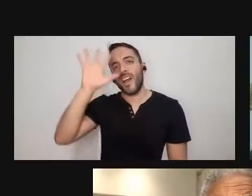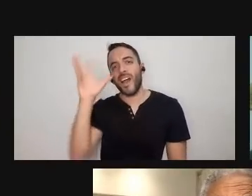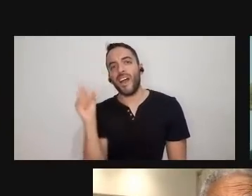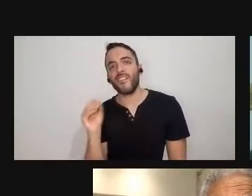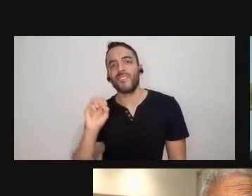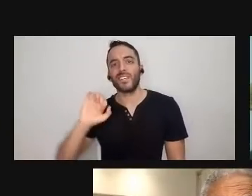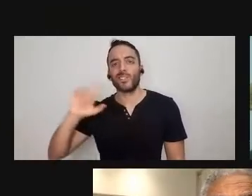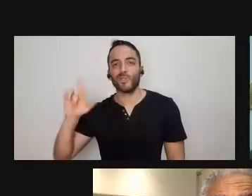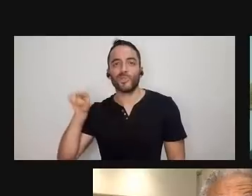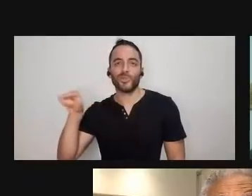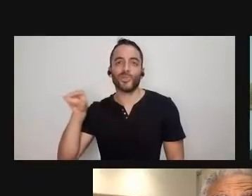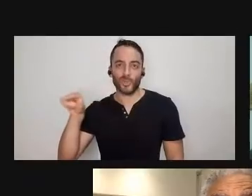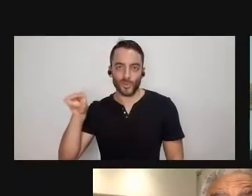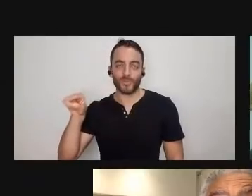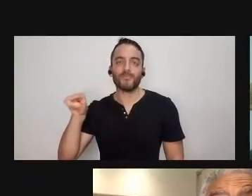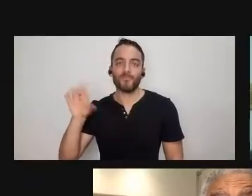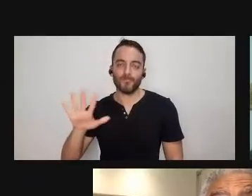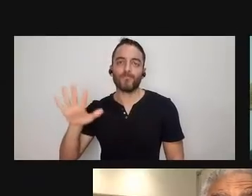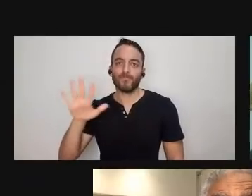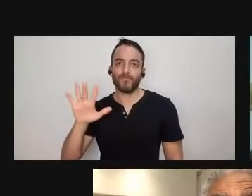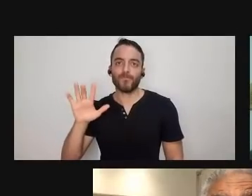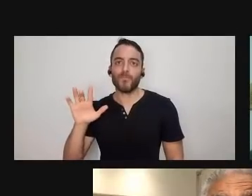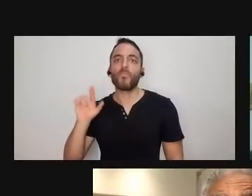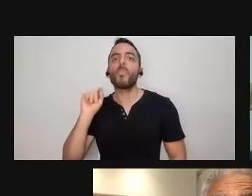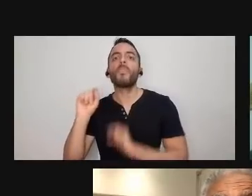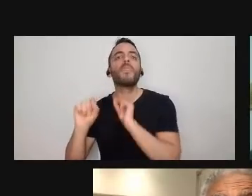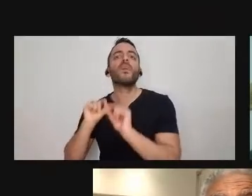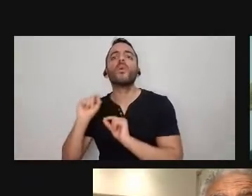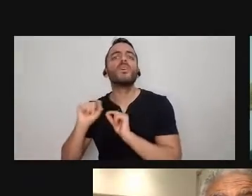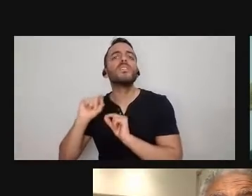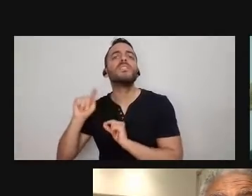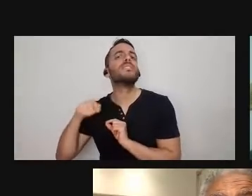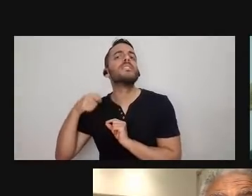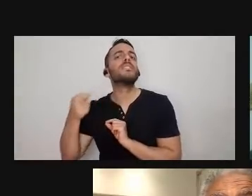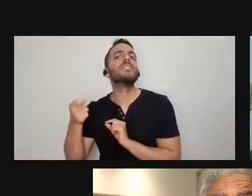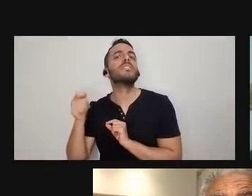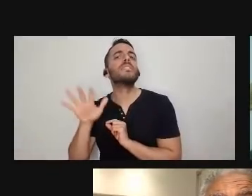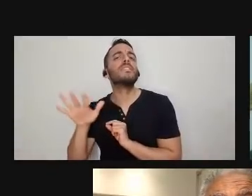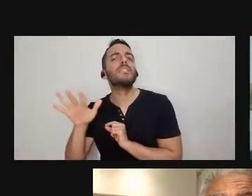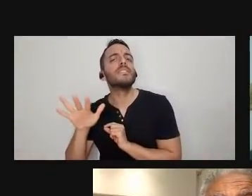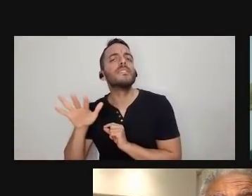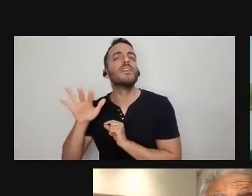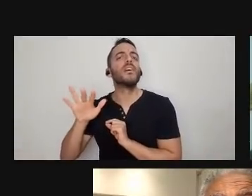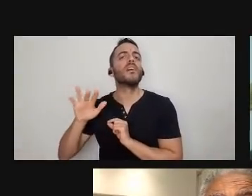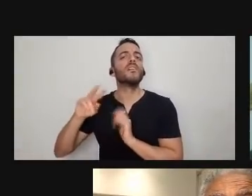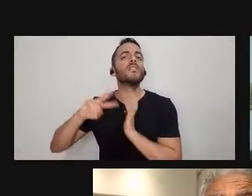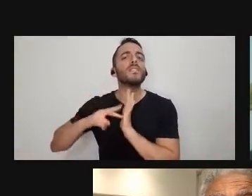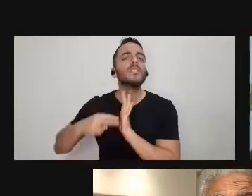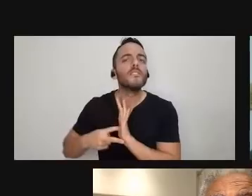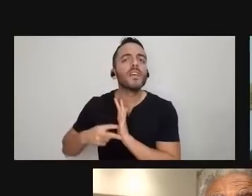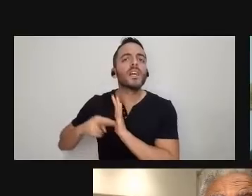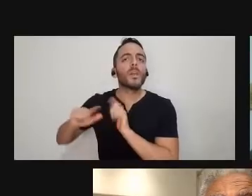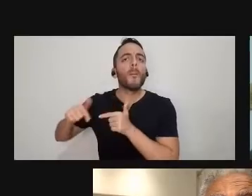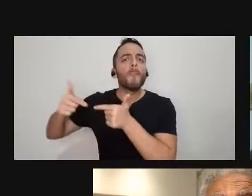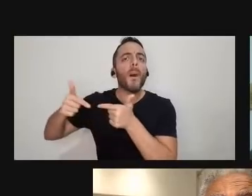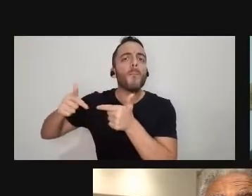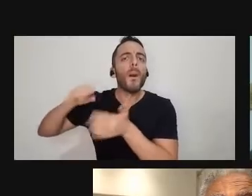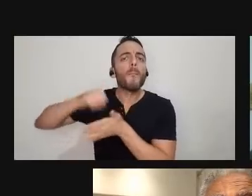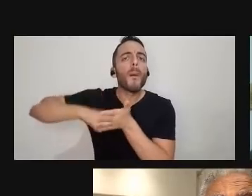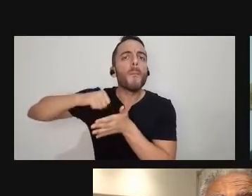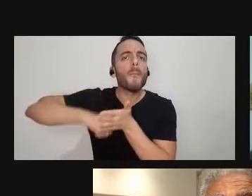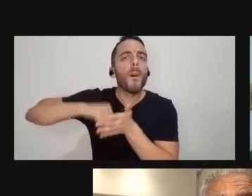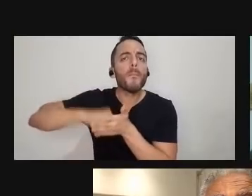do Sul, sobre tudo isso, sobre o significado, enfim, dessa luta extraordinária do povo